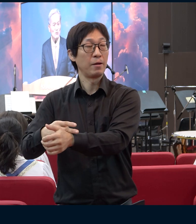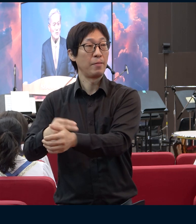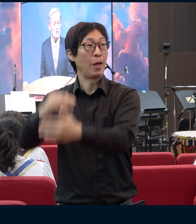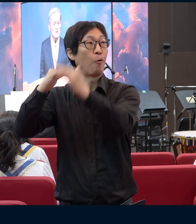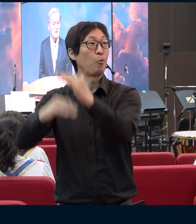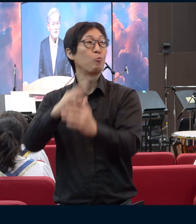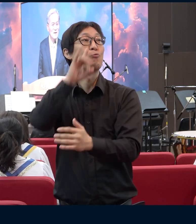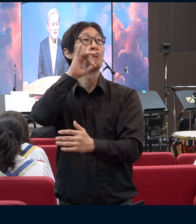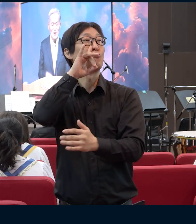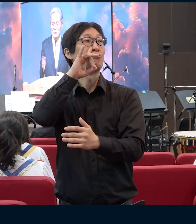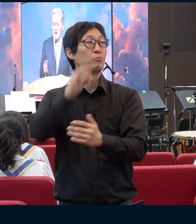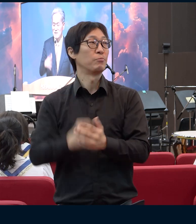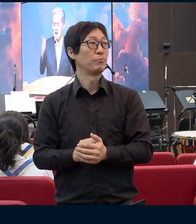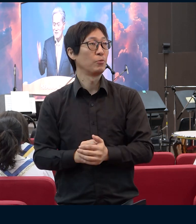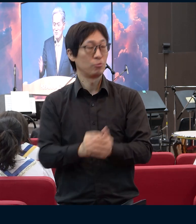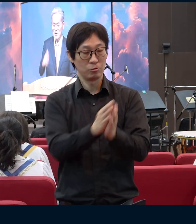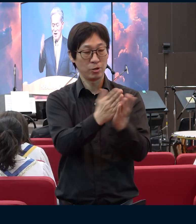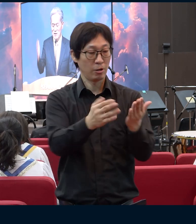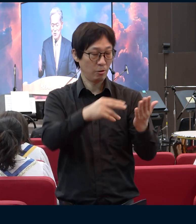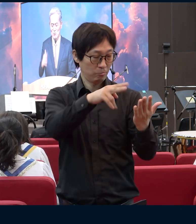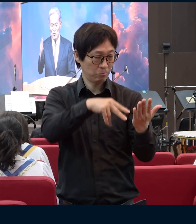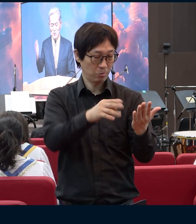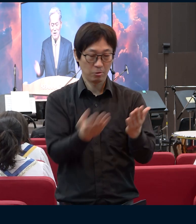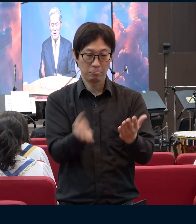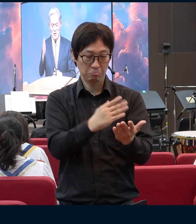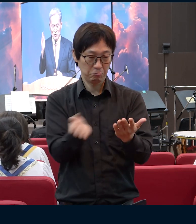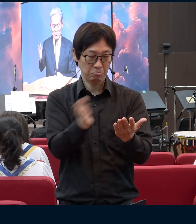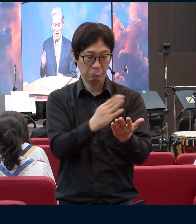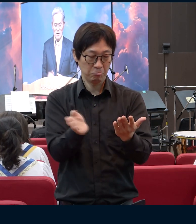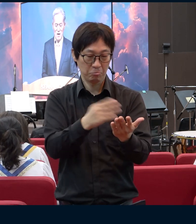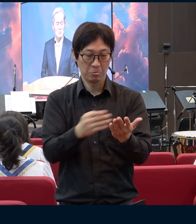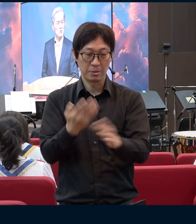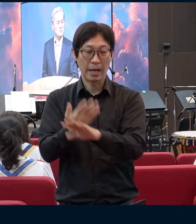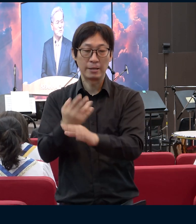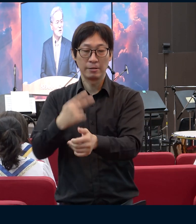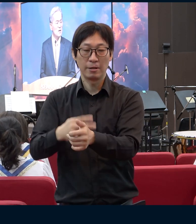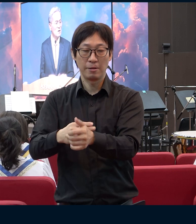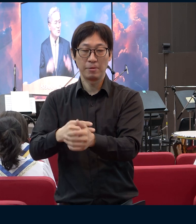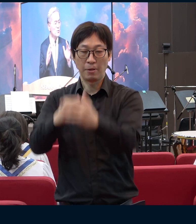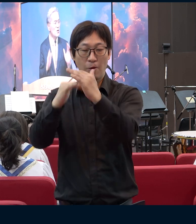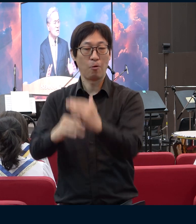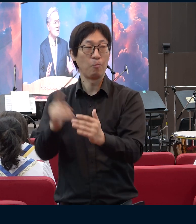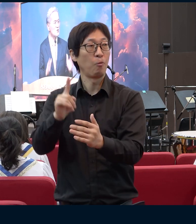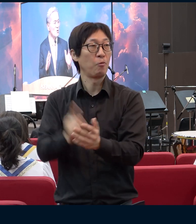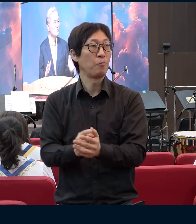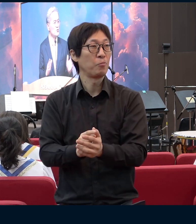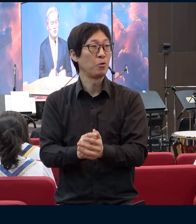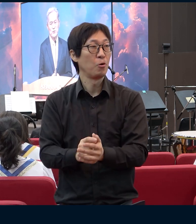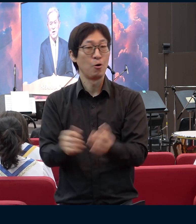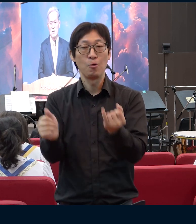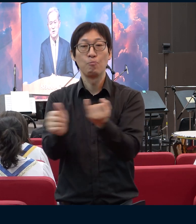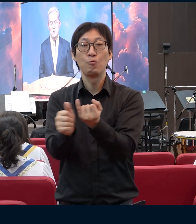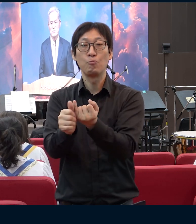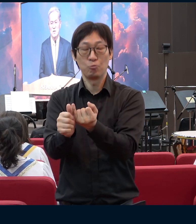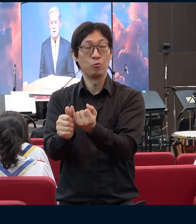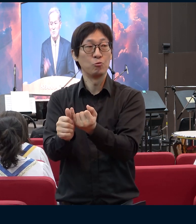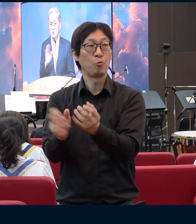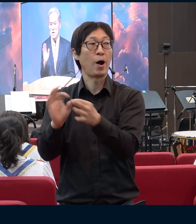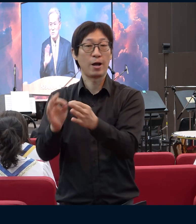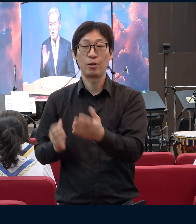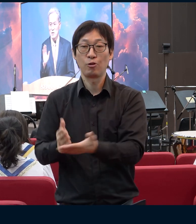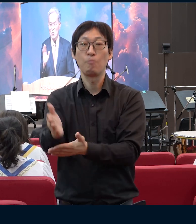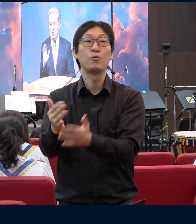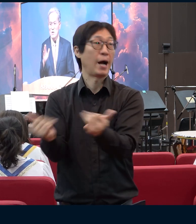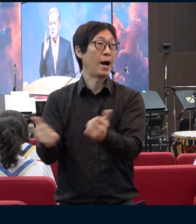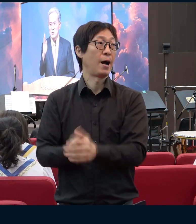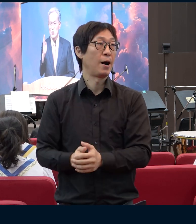이게 궁금해졌어요. 그래가지고 다른 강사님들의 강의안을 쭉 보는데 그 중에 한 분, 부부관계 전문 강사였습니다.